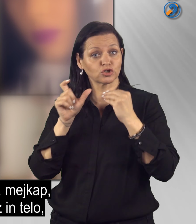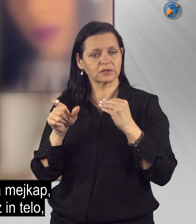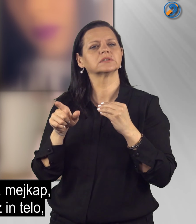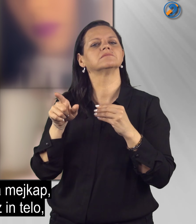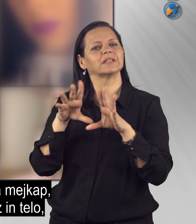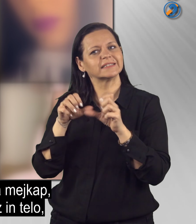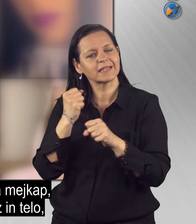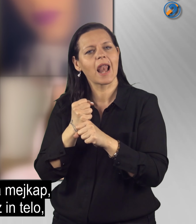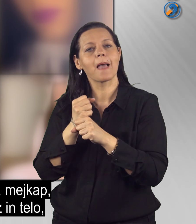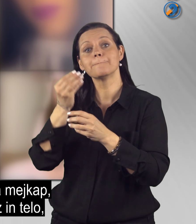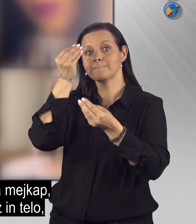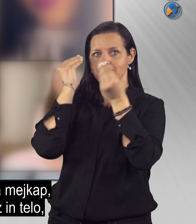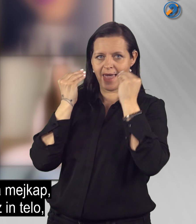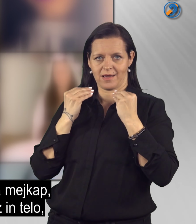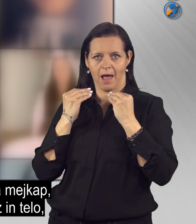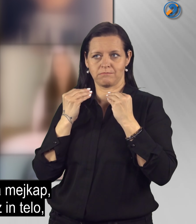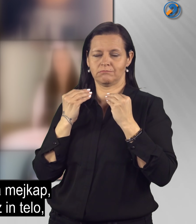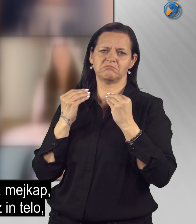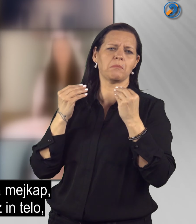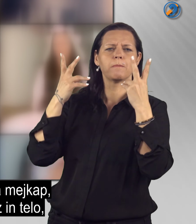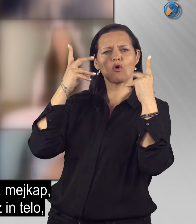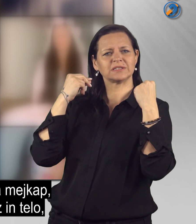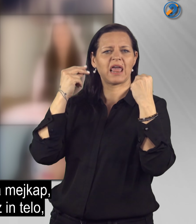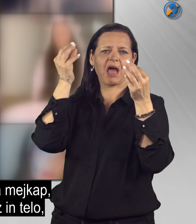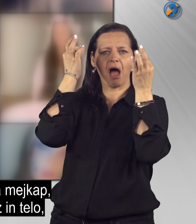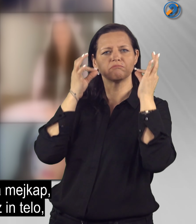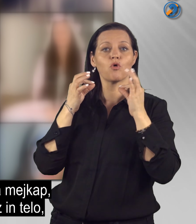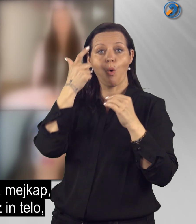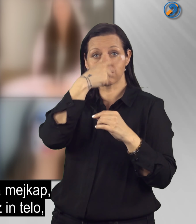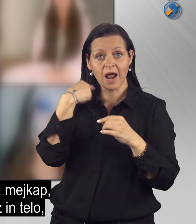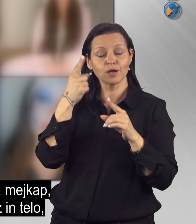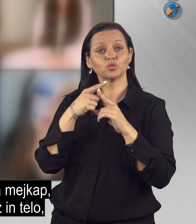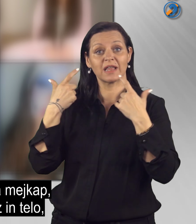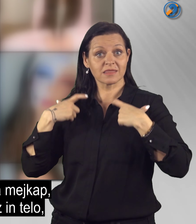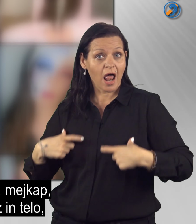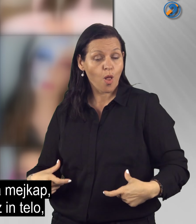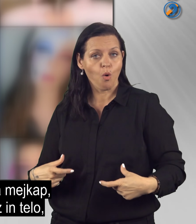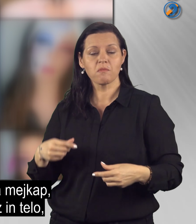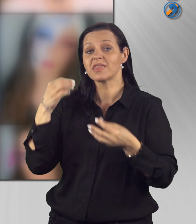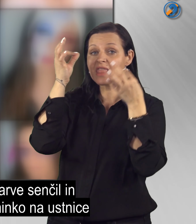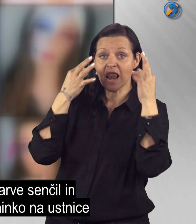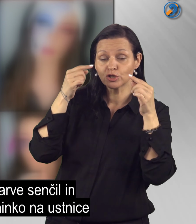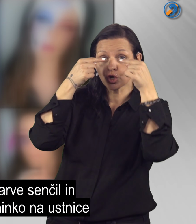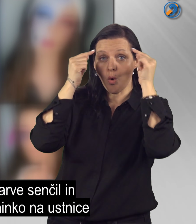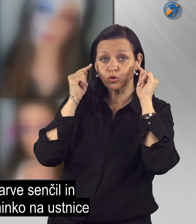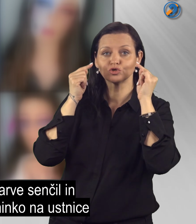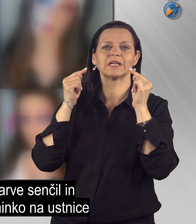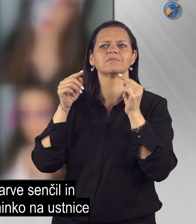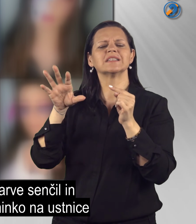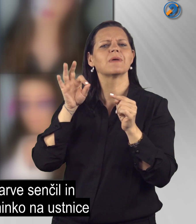Vizažist izdela make-up, poslika obraz in telo, naliči oči, izbere barve senčil in maskaro,